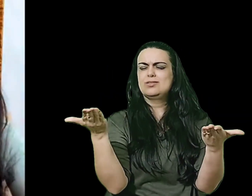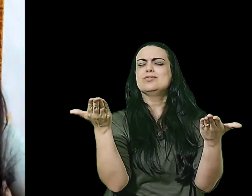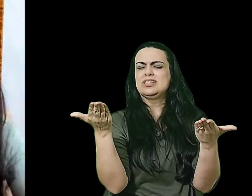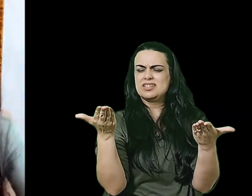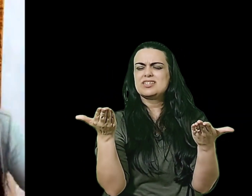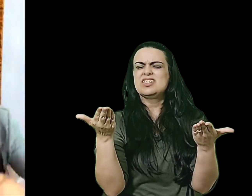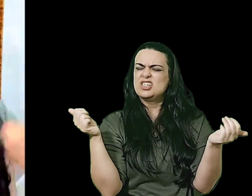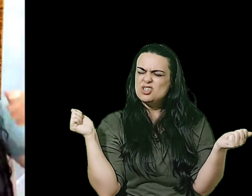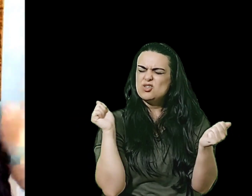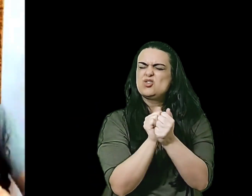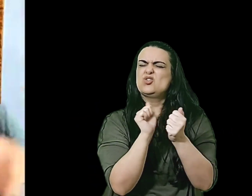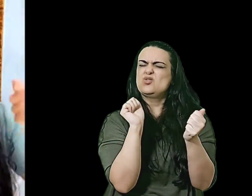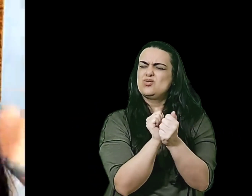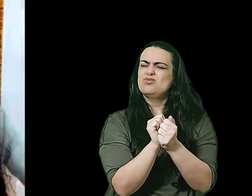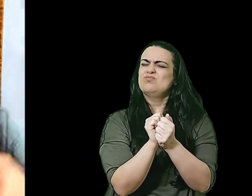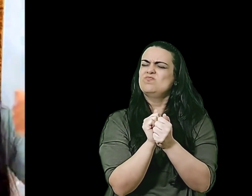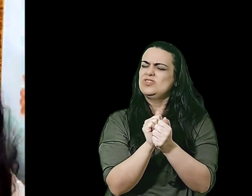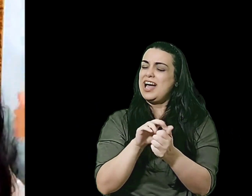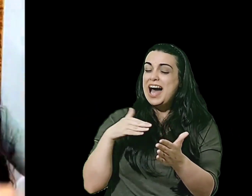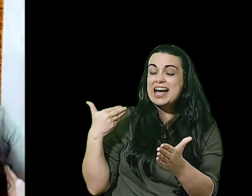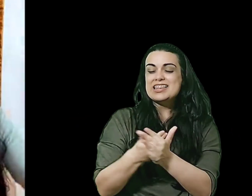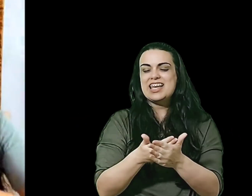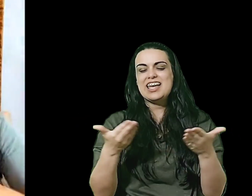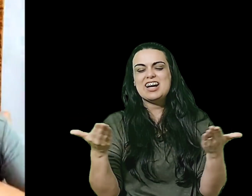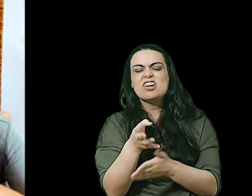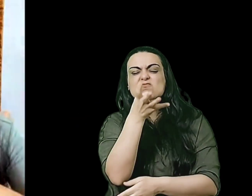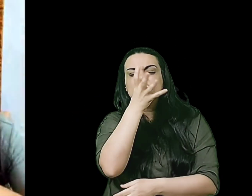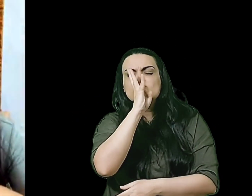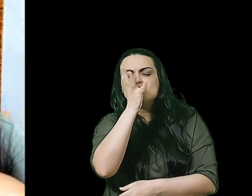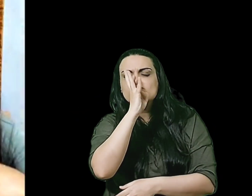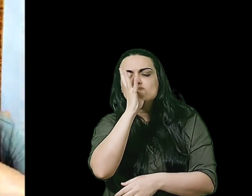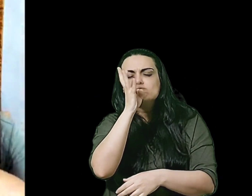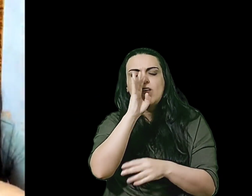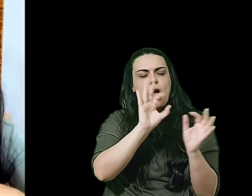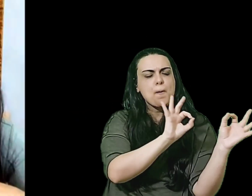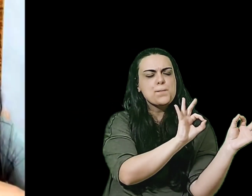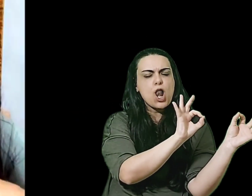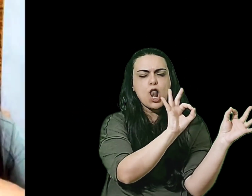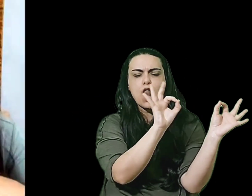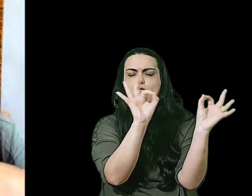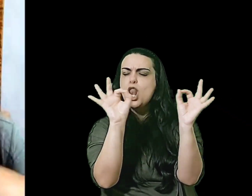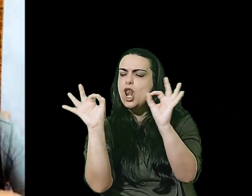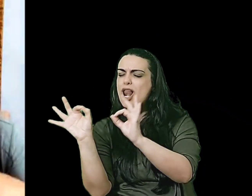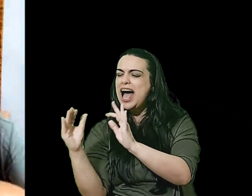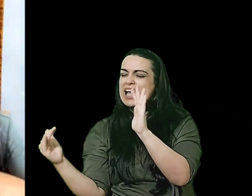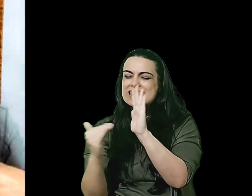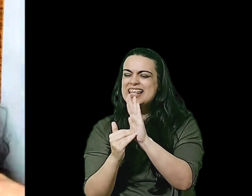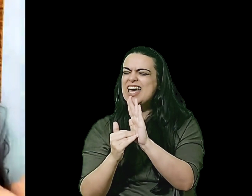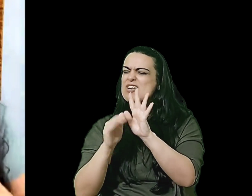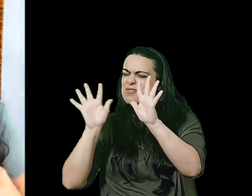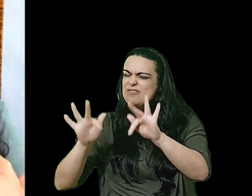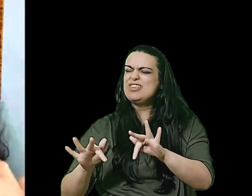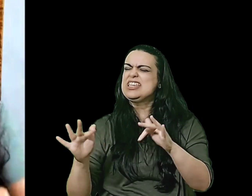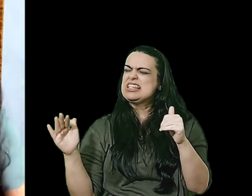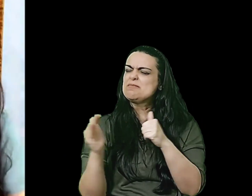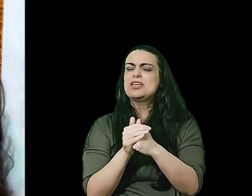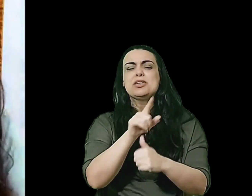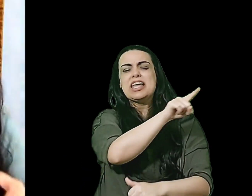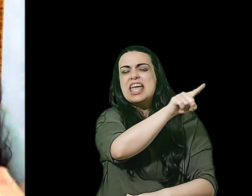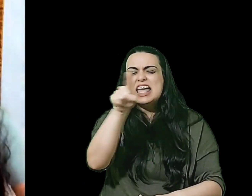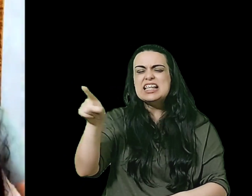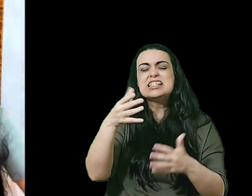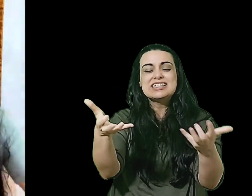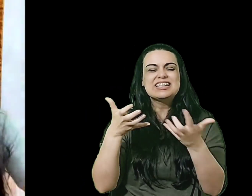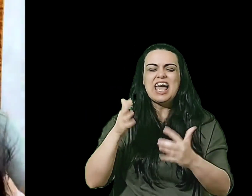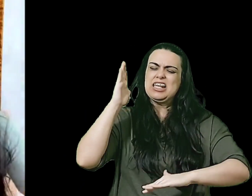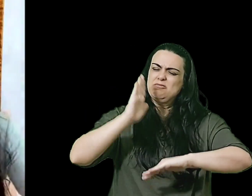reúne, que ficou comigo aqui até agora, Senhor, e só vai embora no amém, porque eles querem começar a pôr em prática